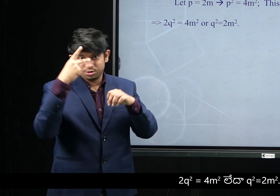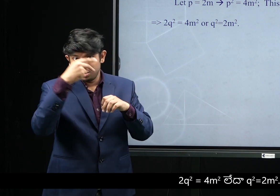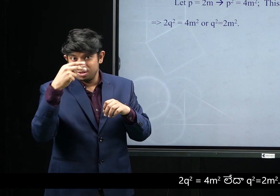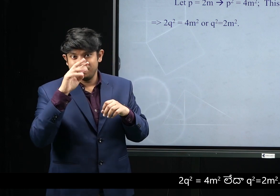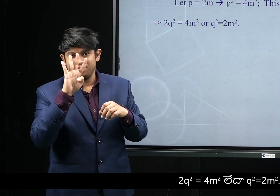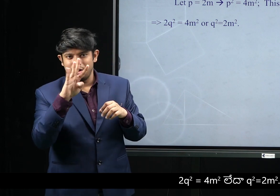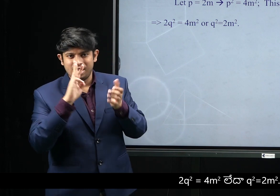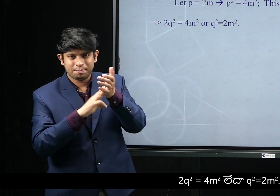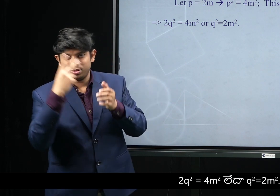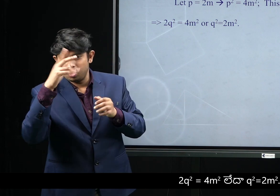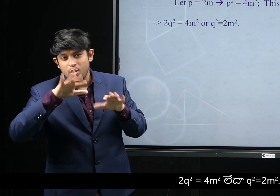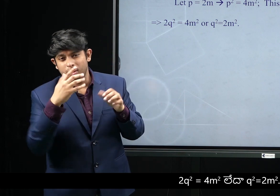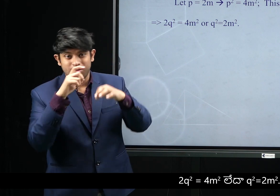q² 2m².